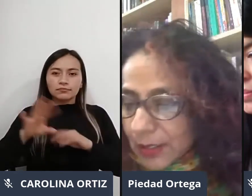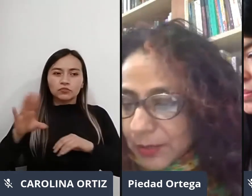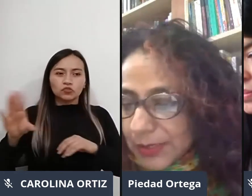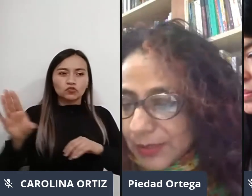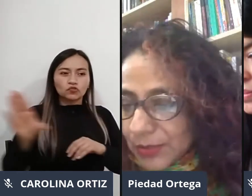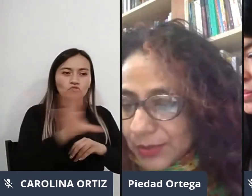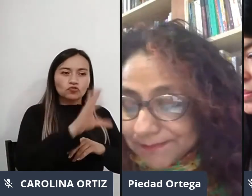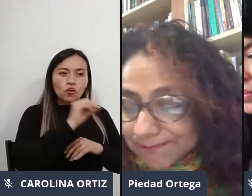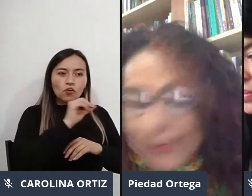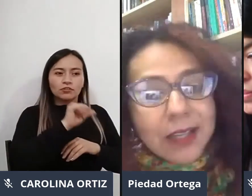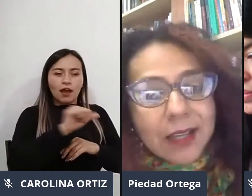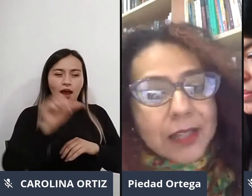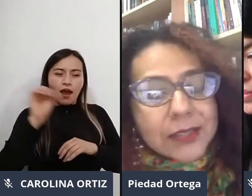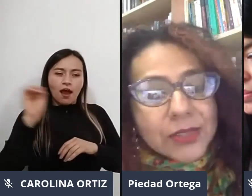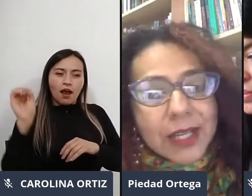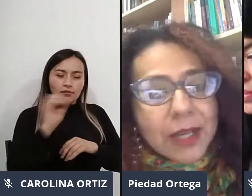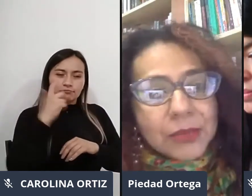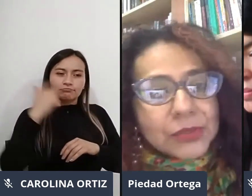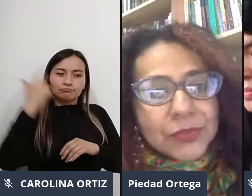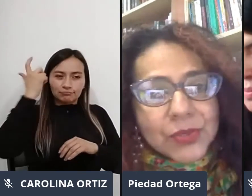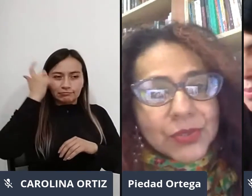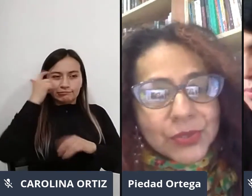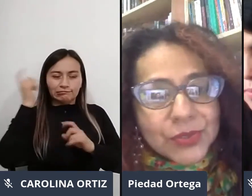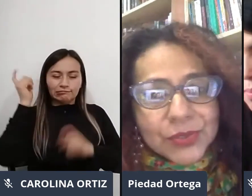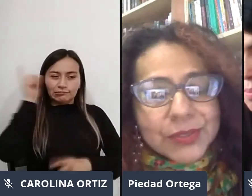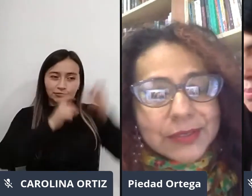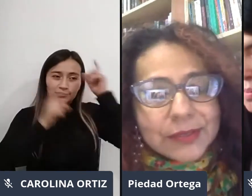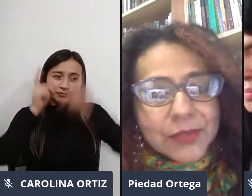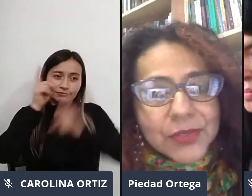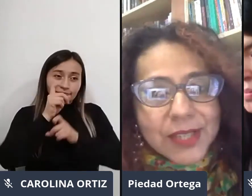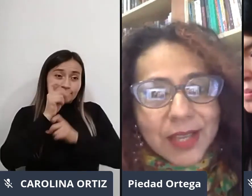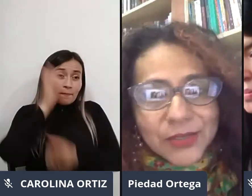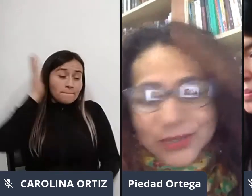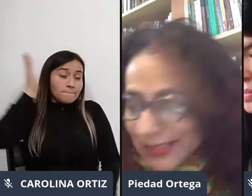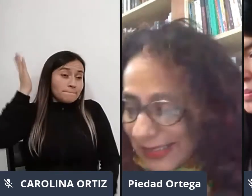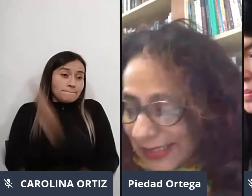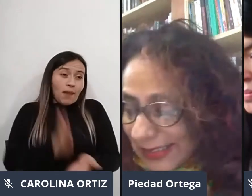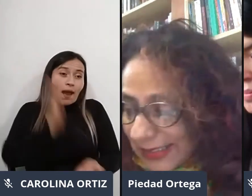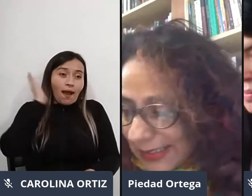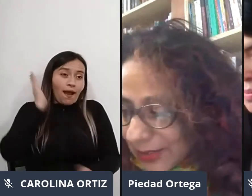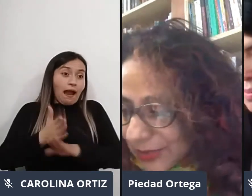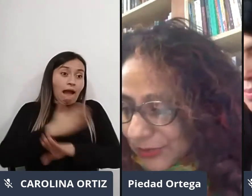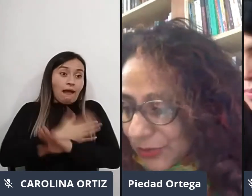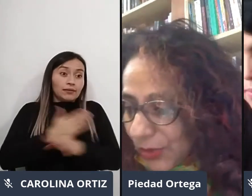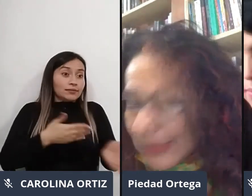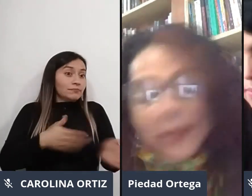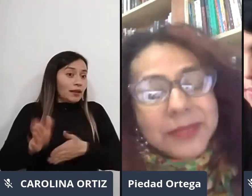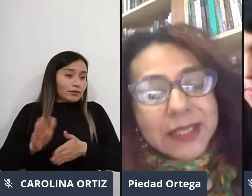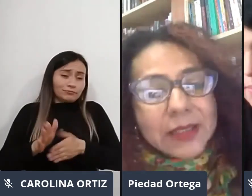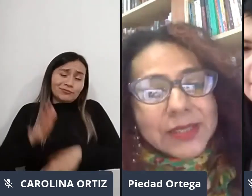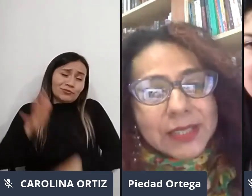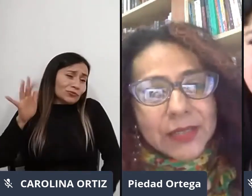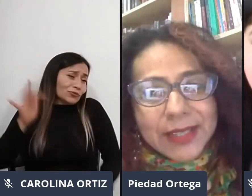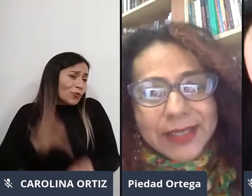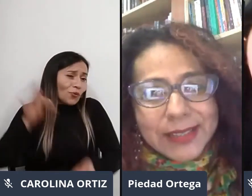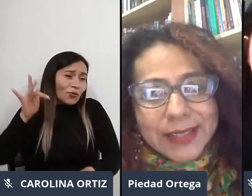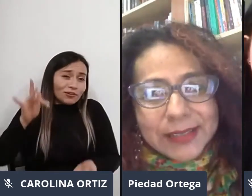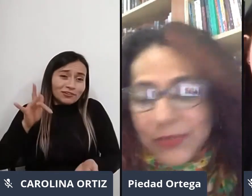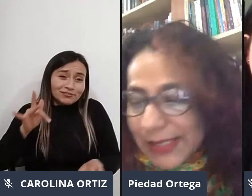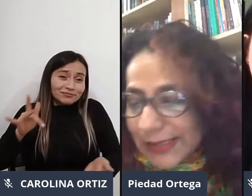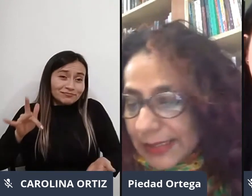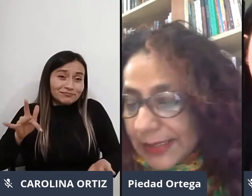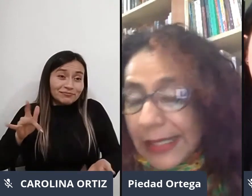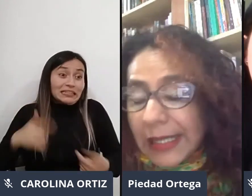como les digo, a esto llegamos forzosos, forzados, y con toda también nuestra fragilidad